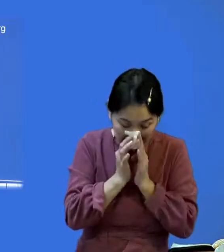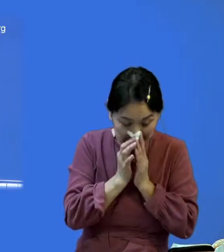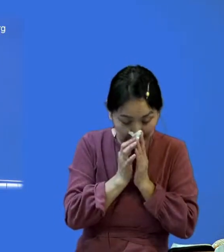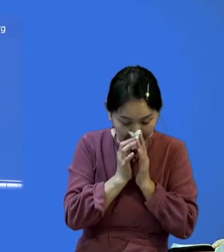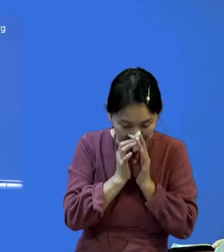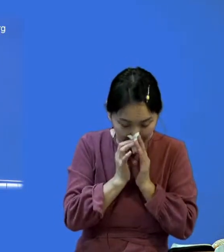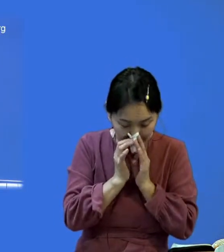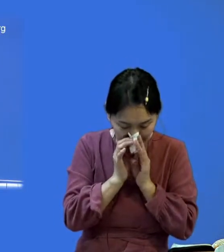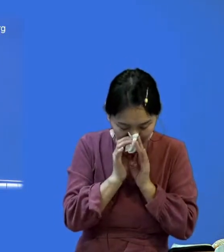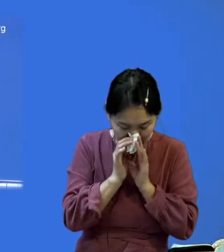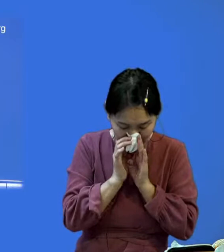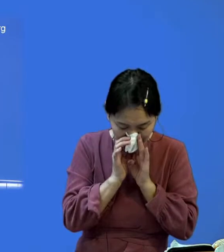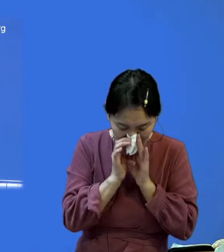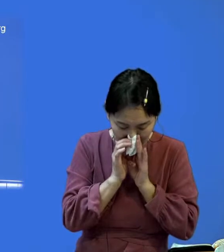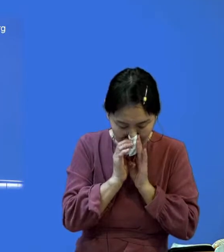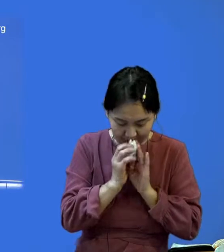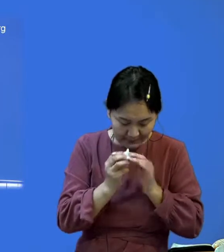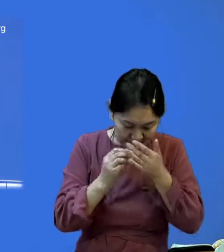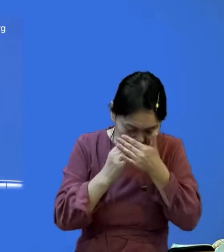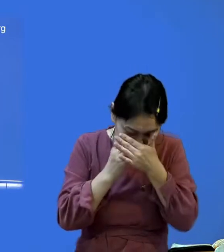юу?